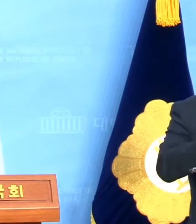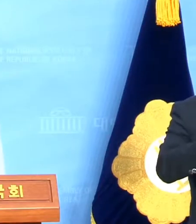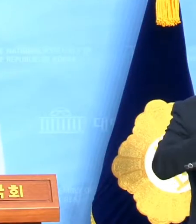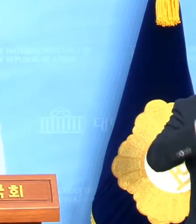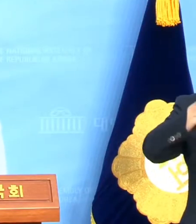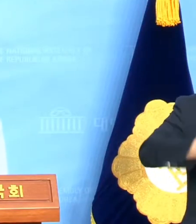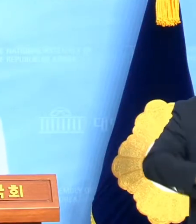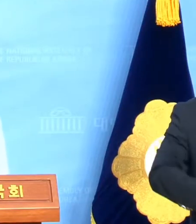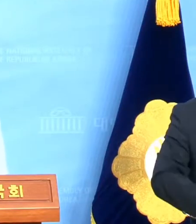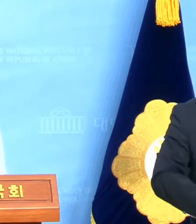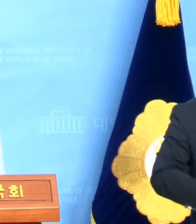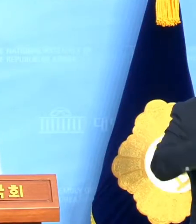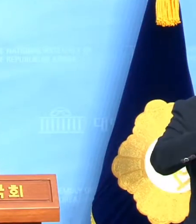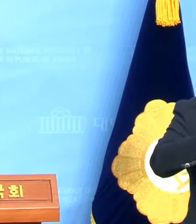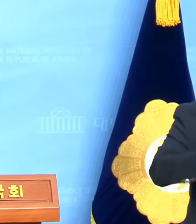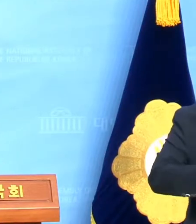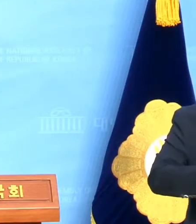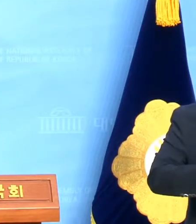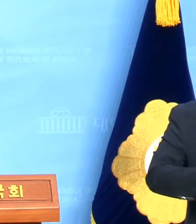참고를 부탁드립니다 맞습니다